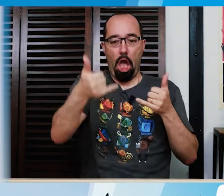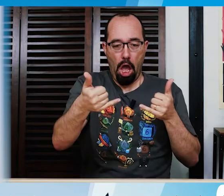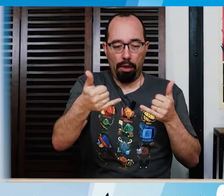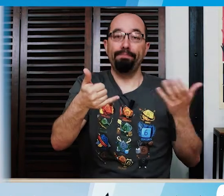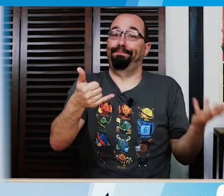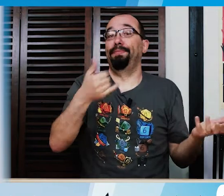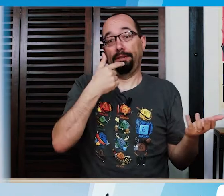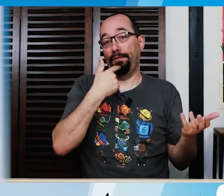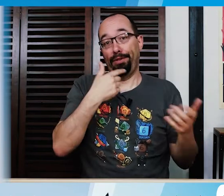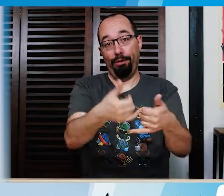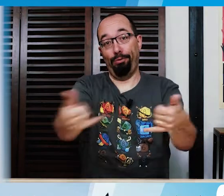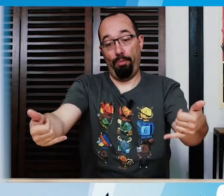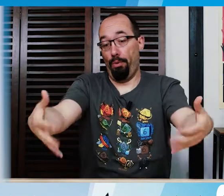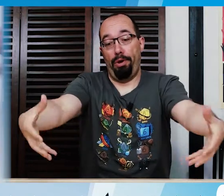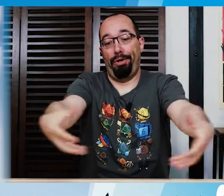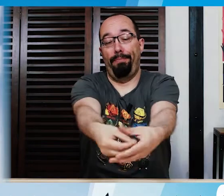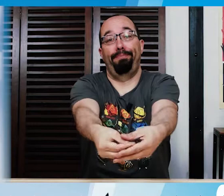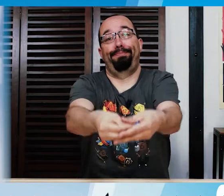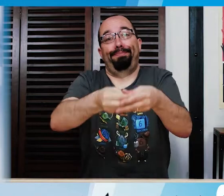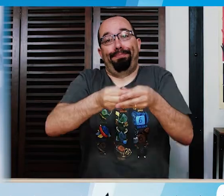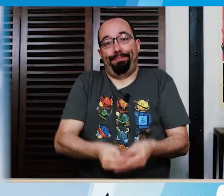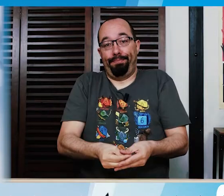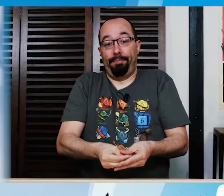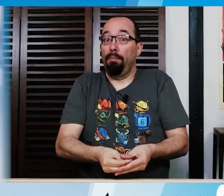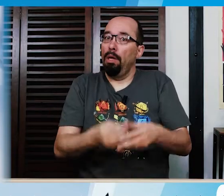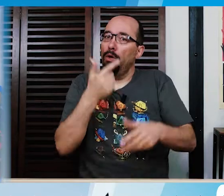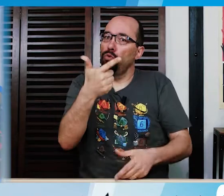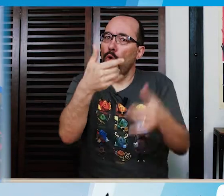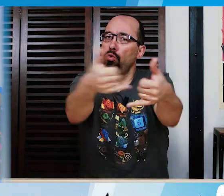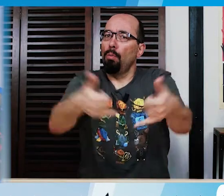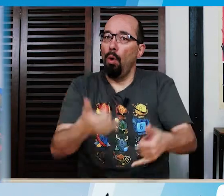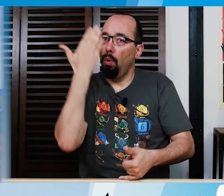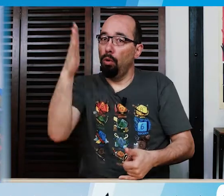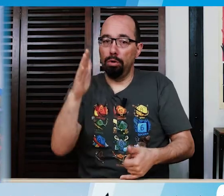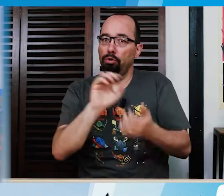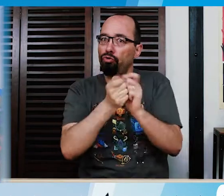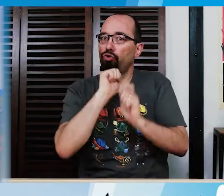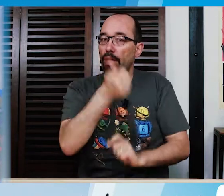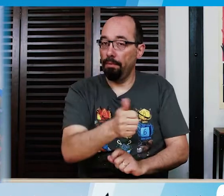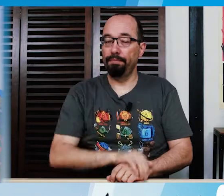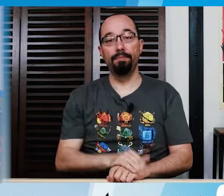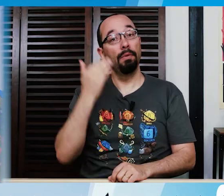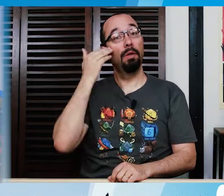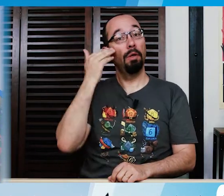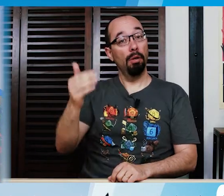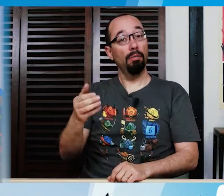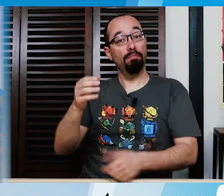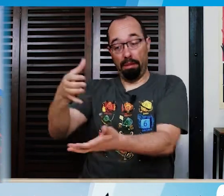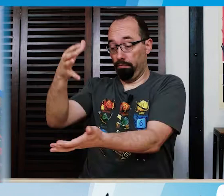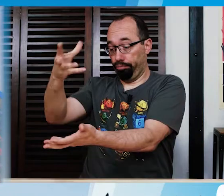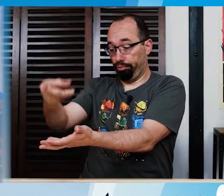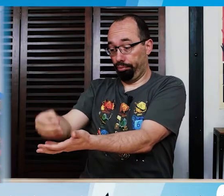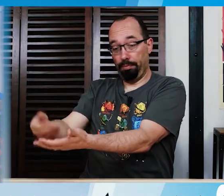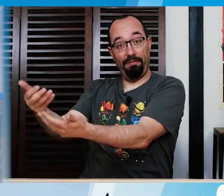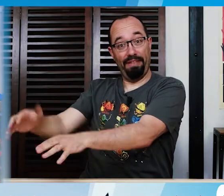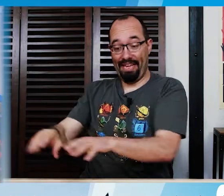veut pas ajouter une vache, il ramasse le troupeau sur lequel il devait jouer et recommence un nouveau troupeau au même endroit sans toucher les 2